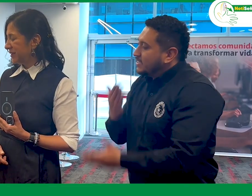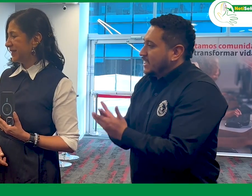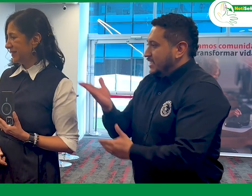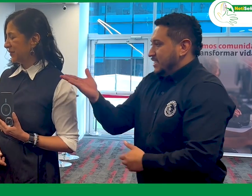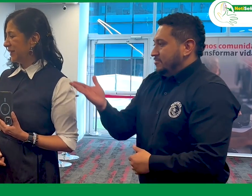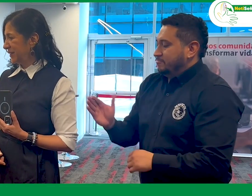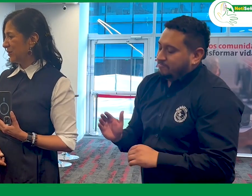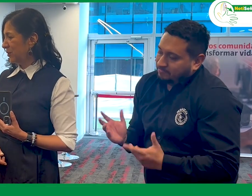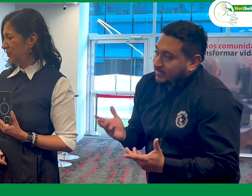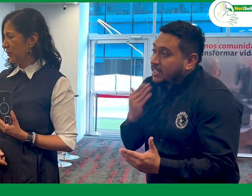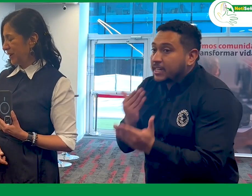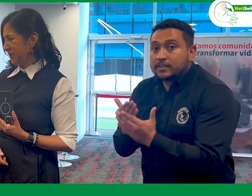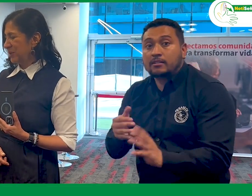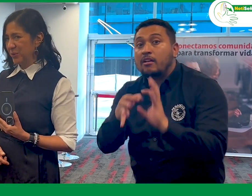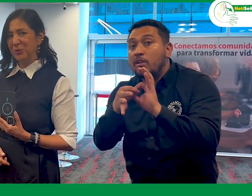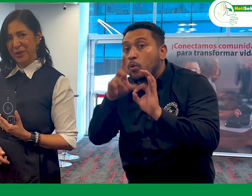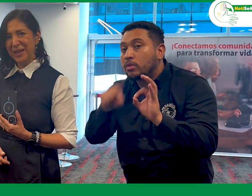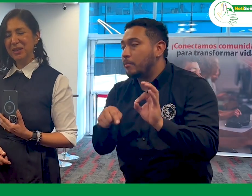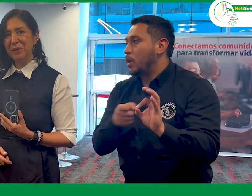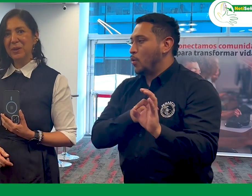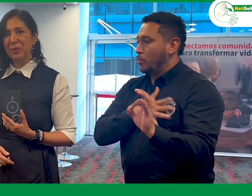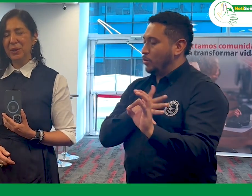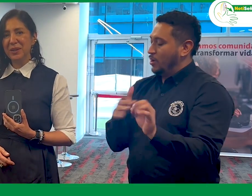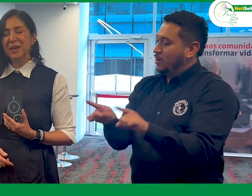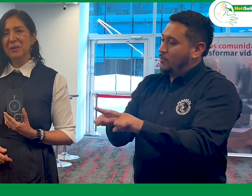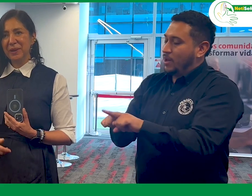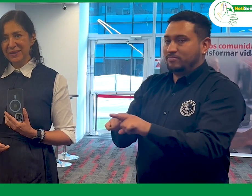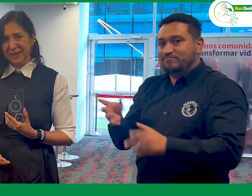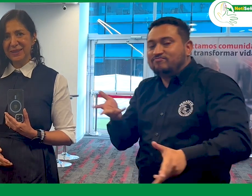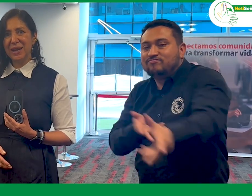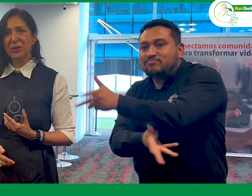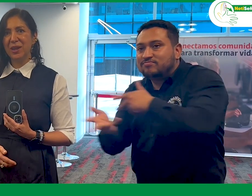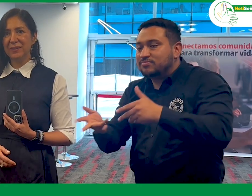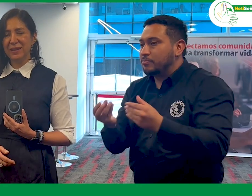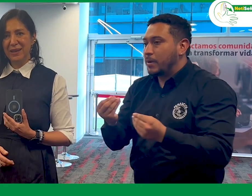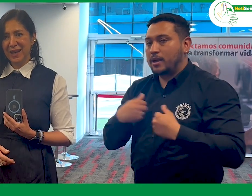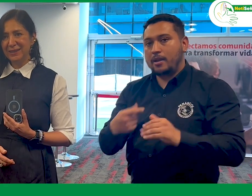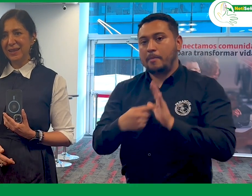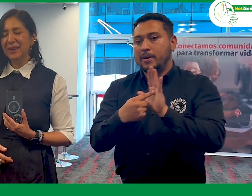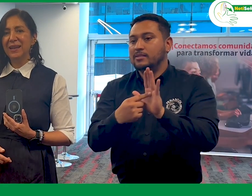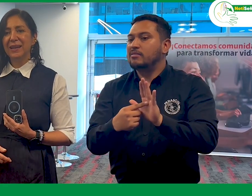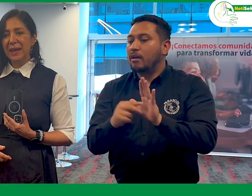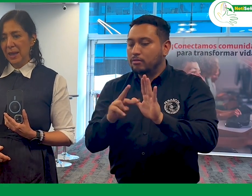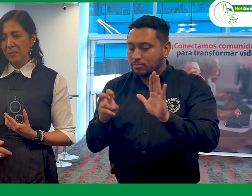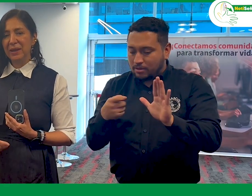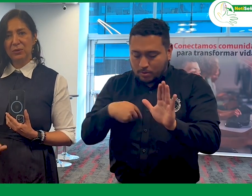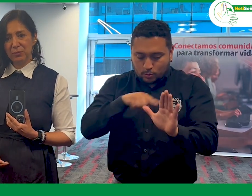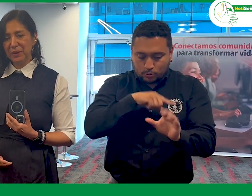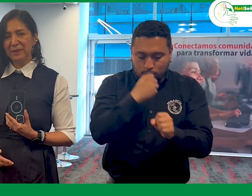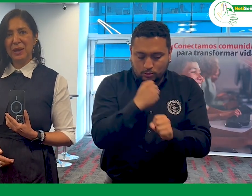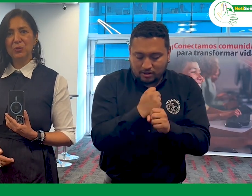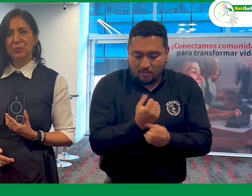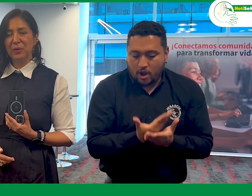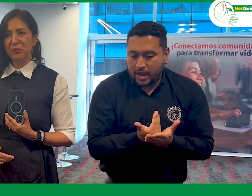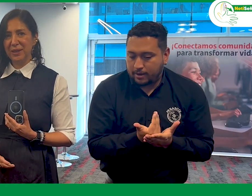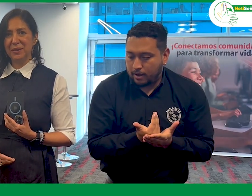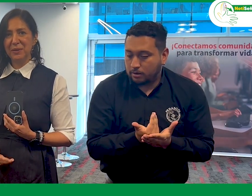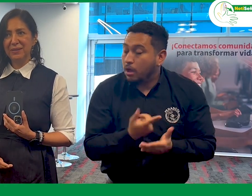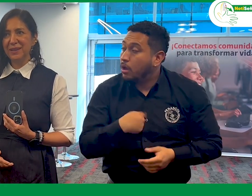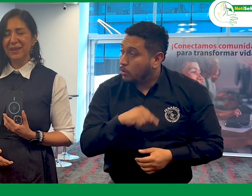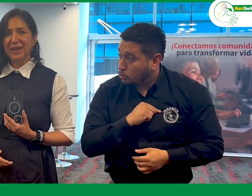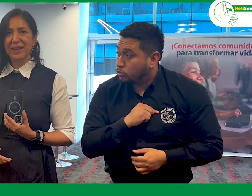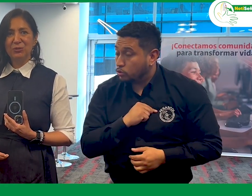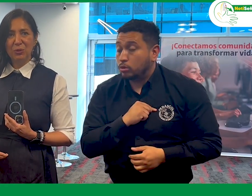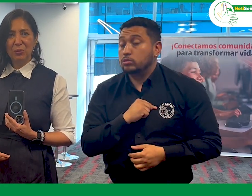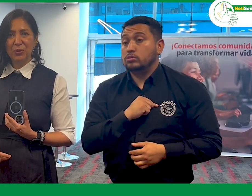muchas gracias a FENASCOL por darme esta oportunidad para poder presentar lo que hace Equilátera, que además comprendemos